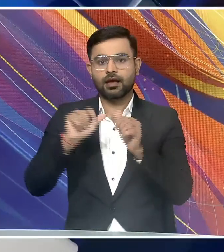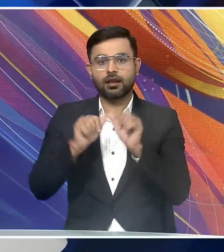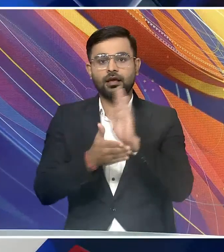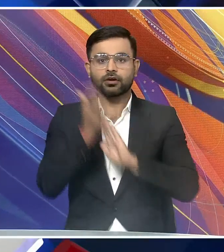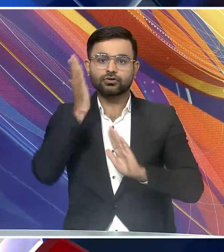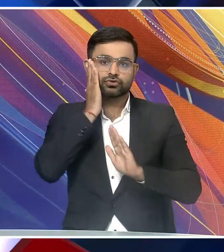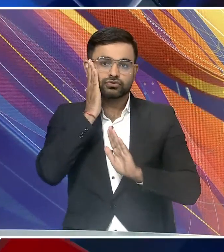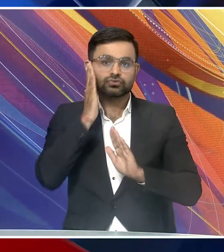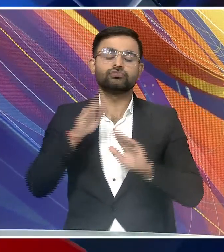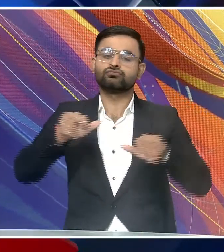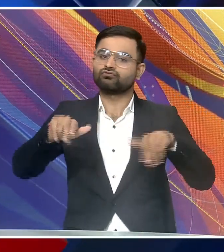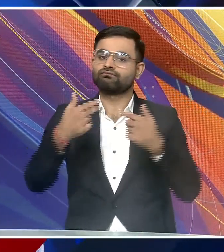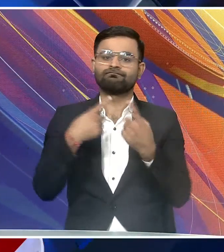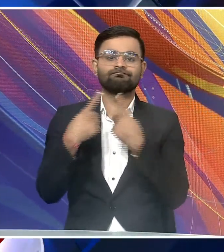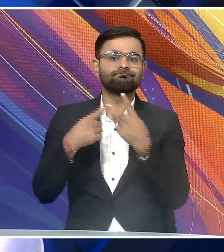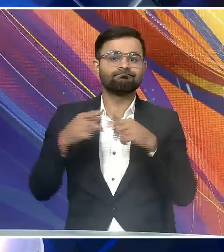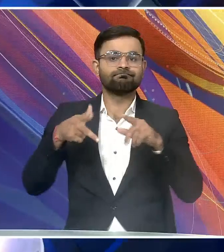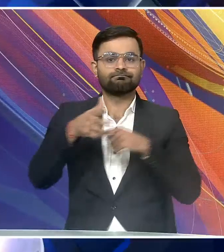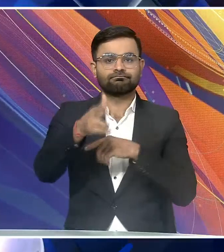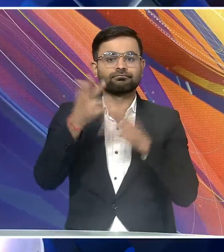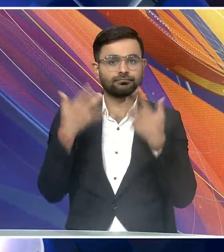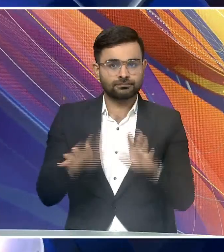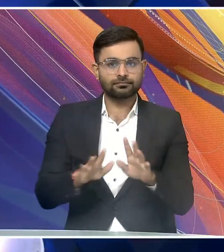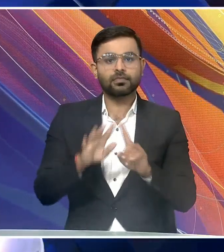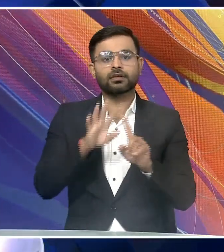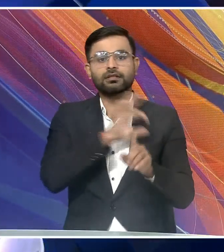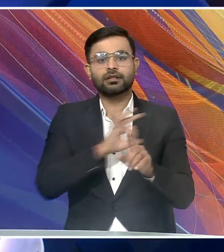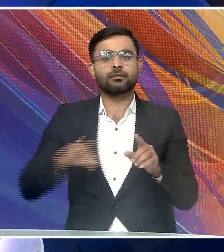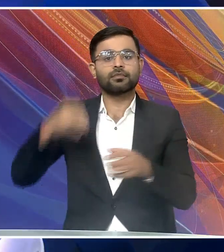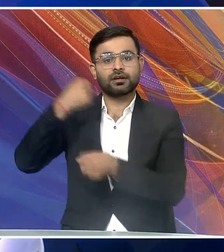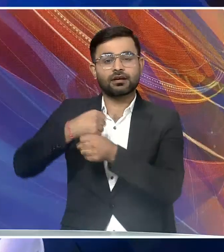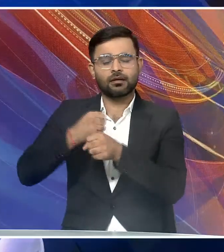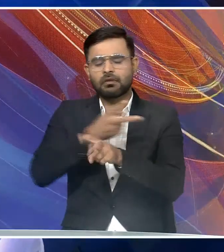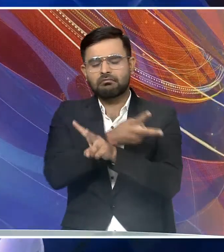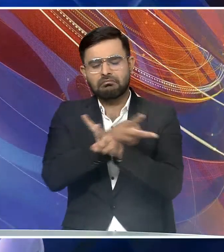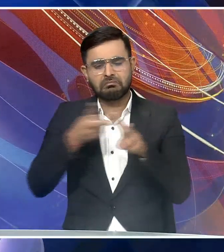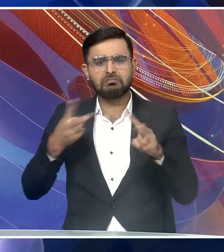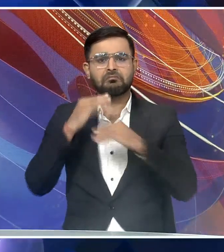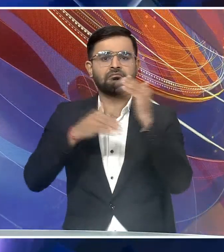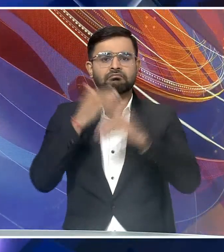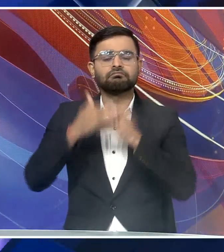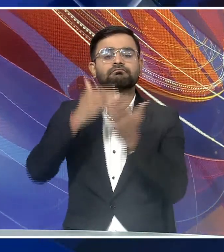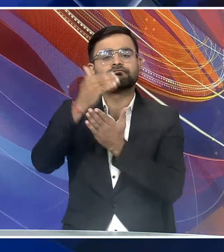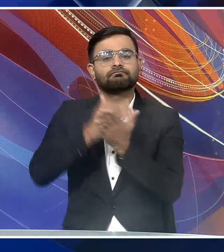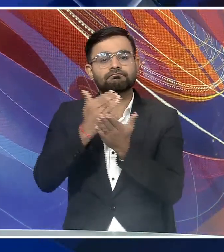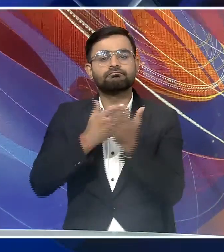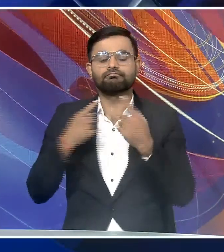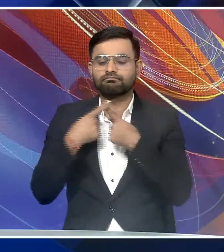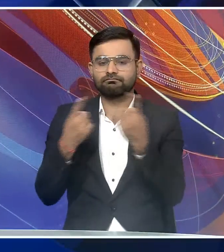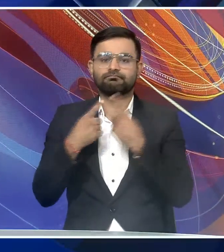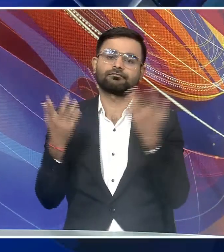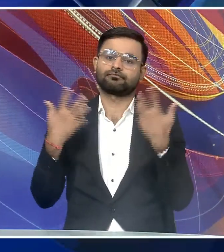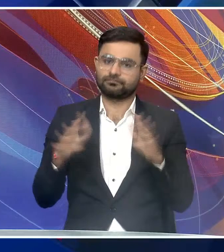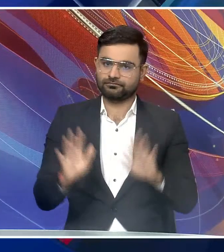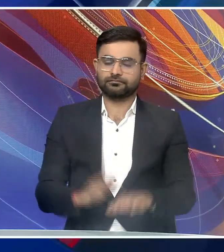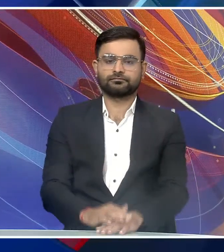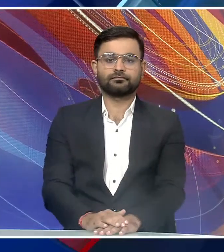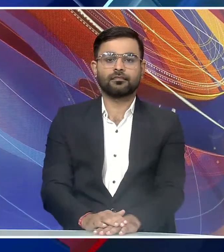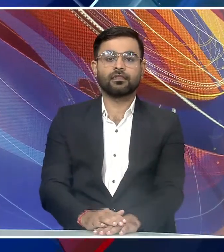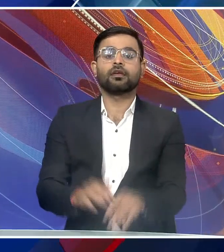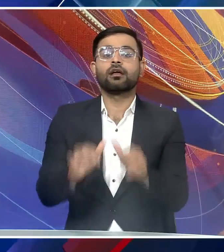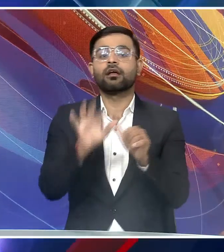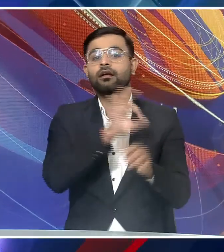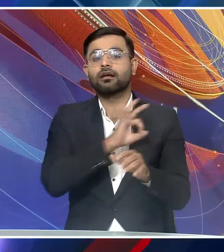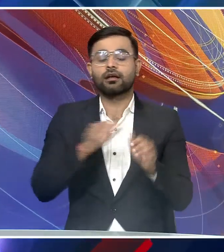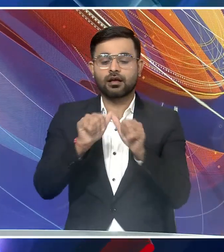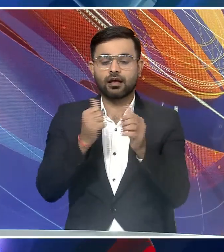का वर्चुअल उद्घाटन भी करेंगी और त्रिपुरा सरकार की विभिन्न विकास परियोजनाओं का शुभारंभ भी। अगरतला